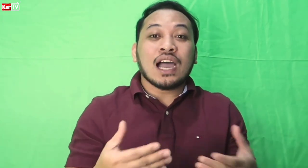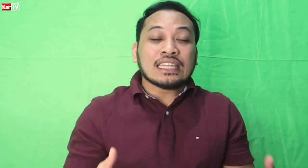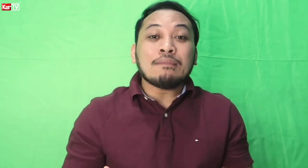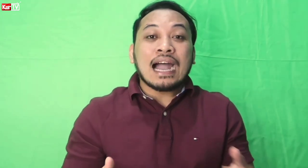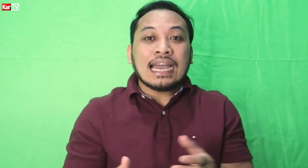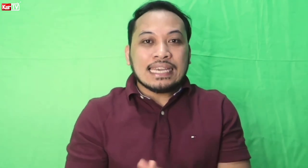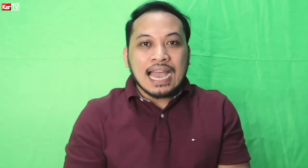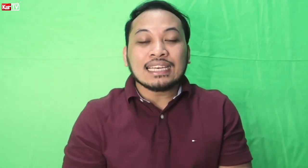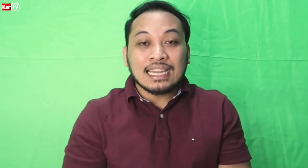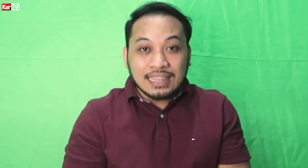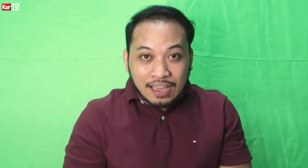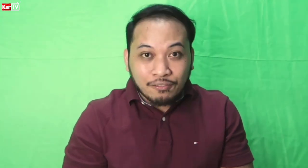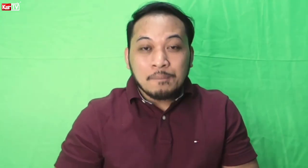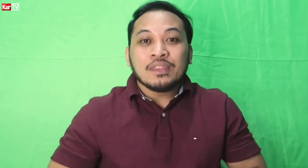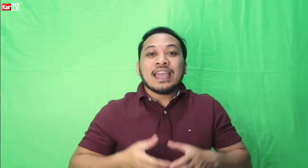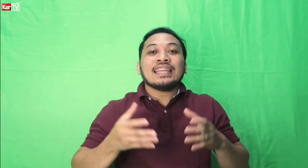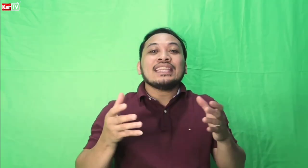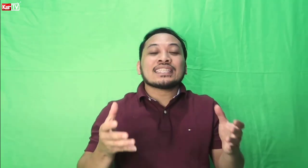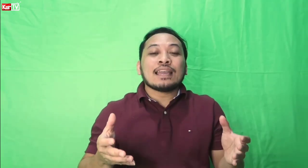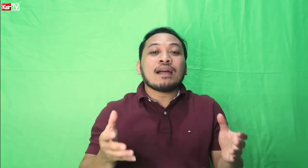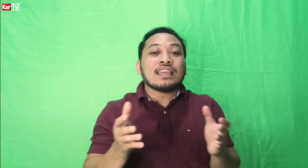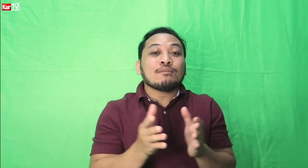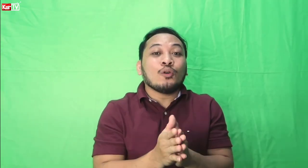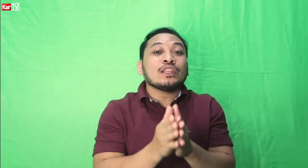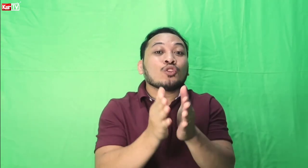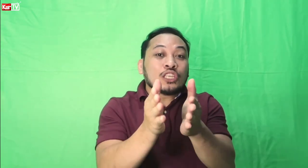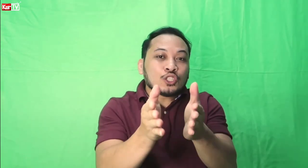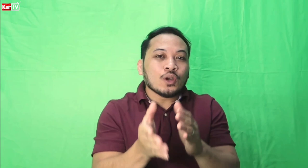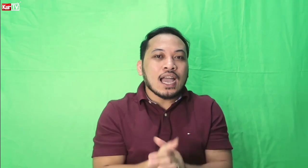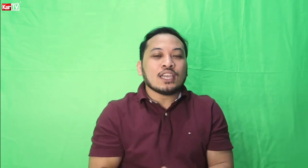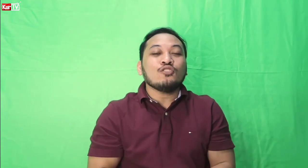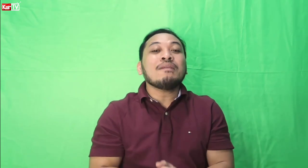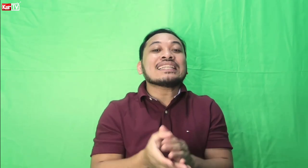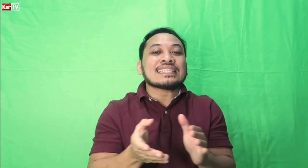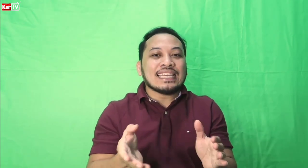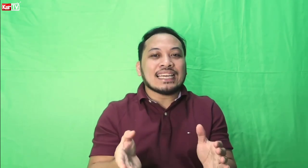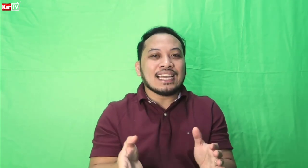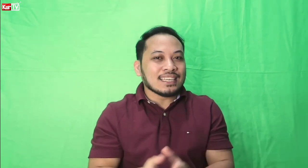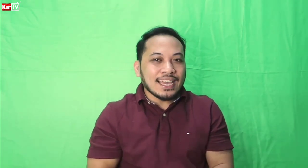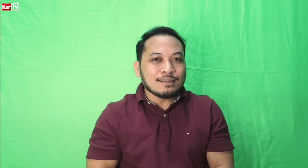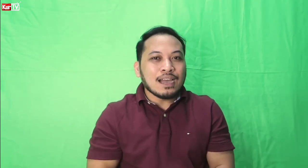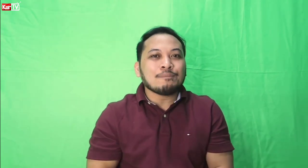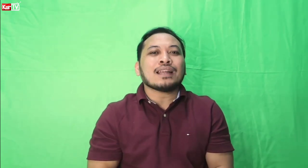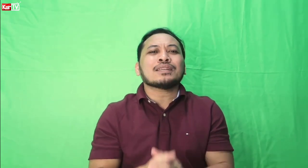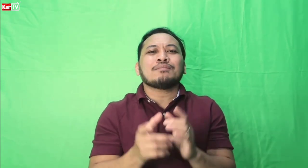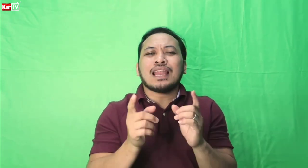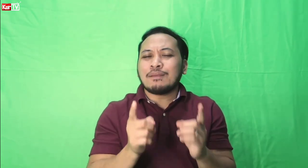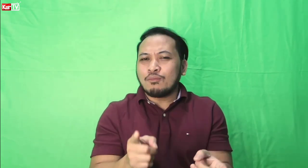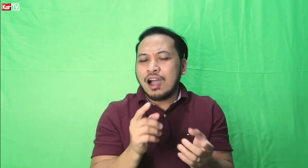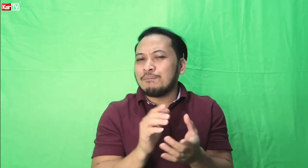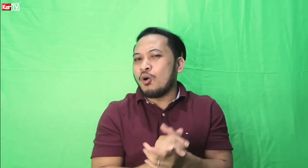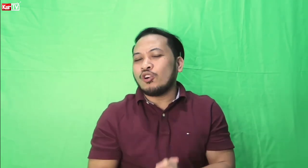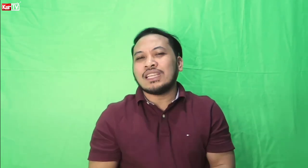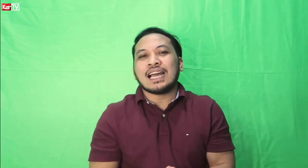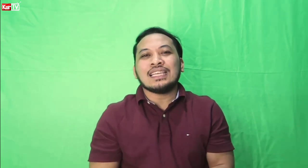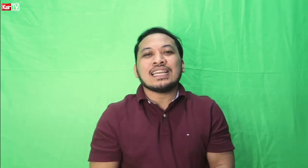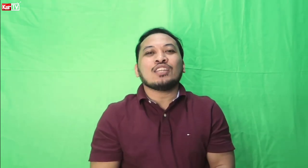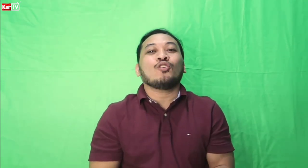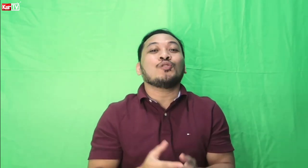ating mga anak na deaf? And this time, I am going to teach you nga yung mga sign na yan. Kaya naman, para mas malaman mo ang buong detalye niyan o kung